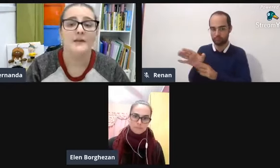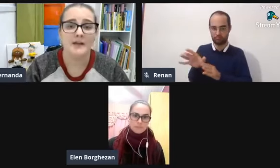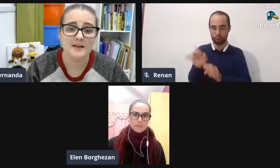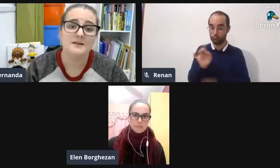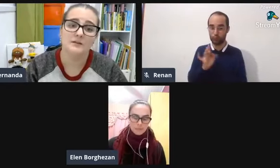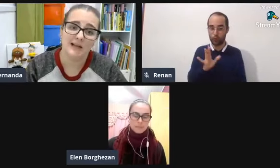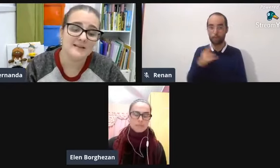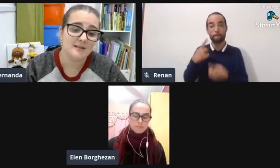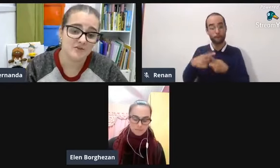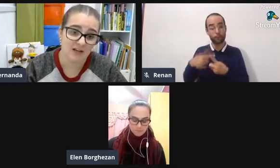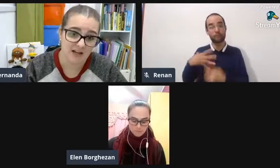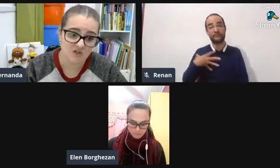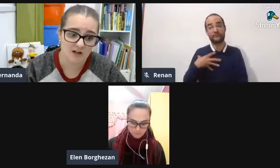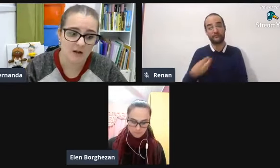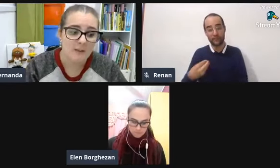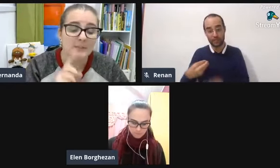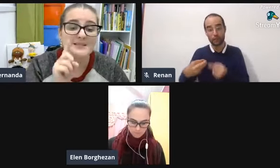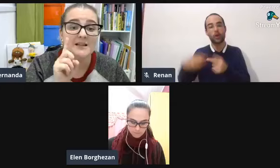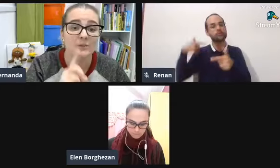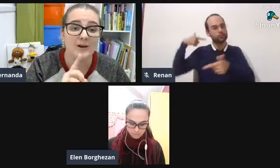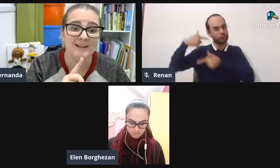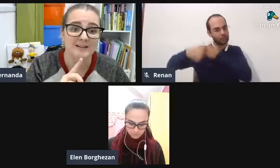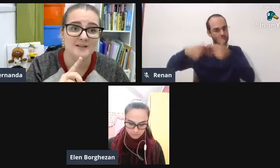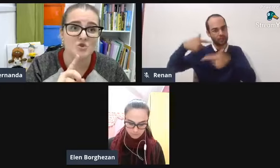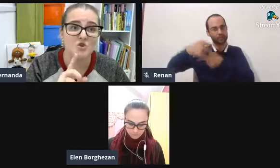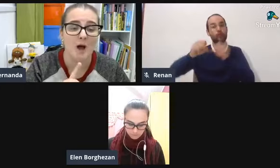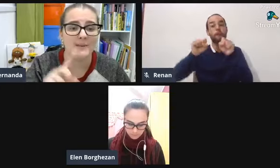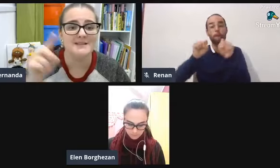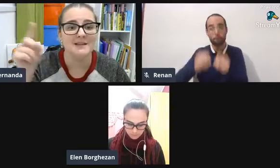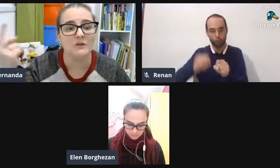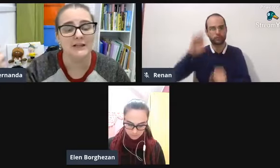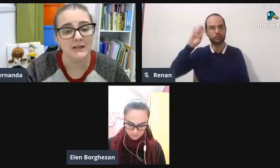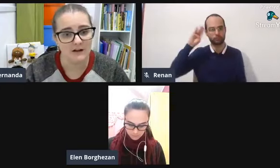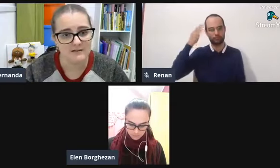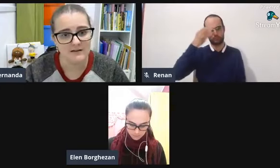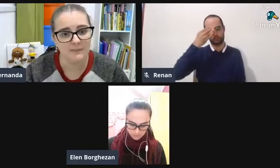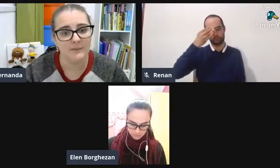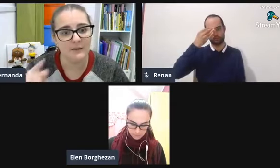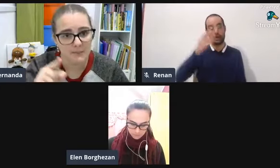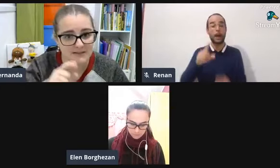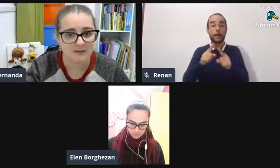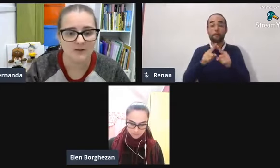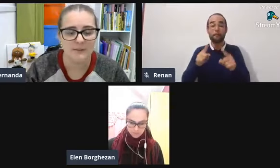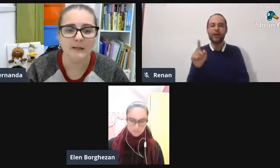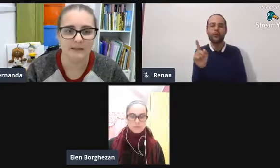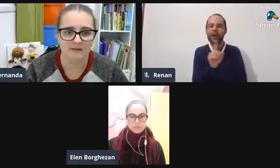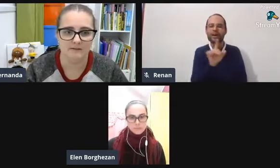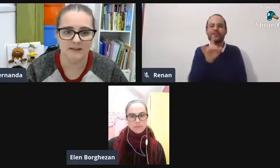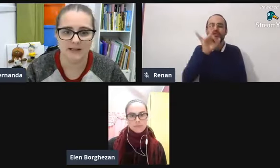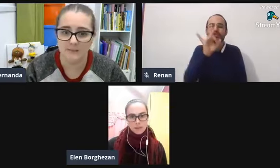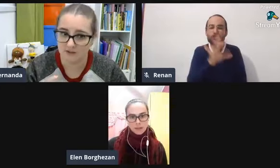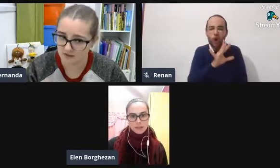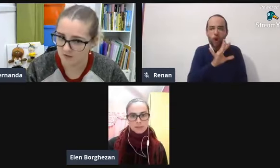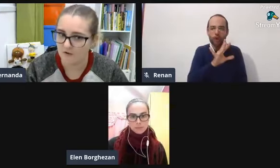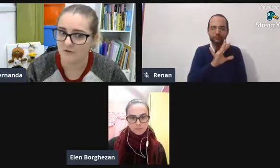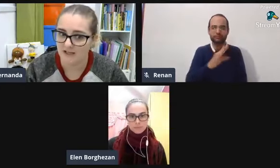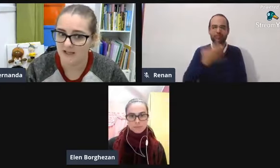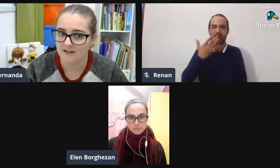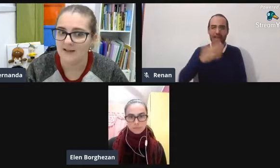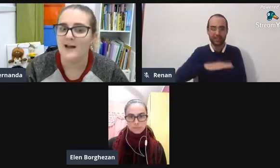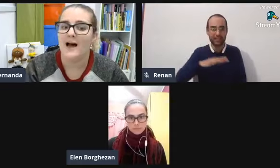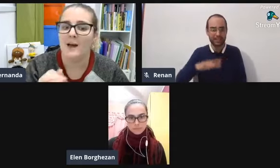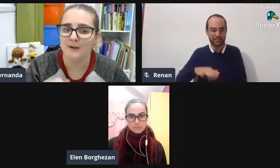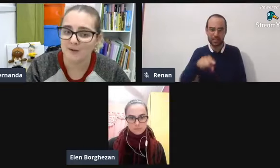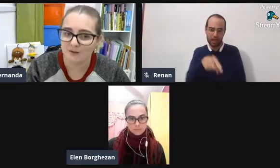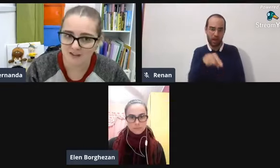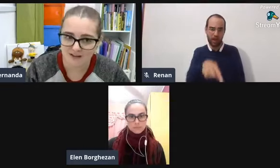tenha, em razão da questão genética. Mas não é só pensando na criança, pensando na mãe, né? Lembrando aquilo que eu